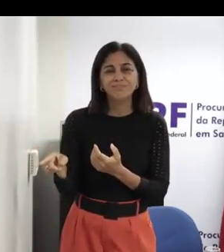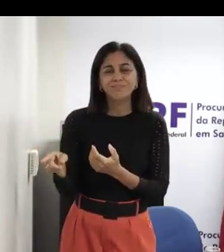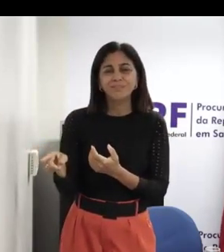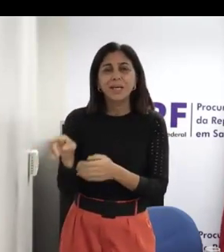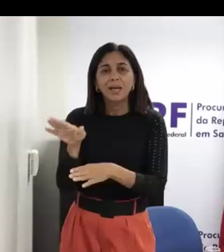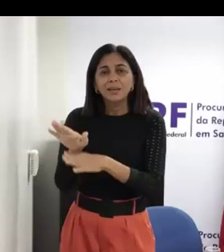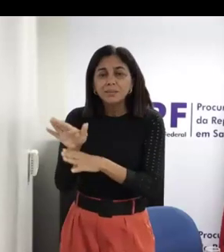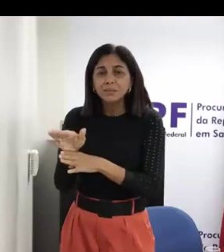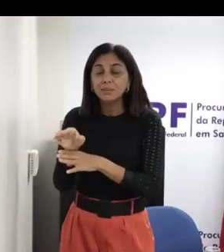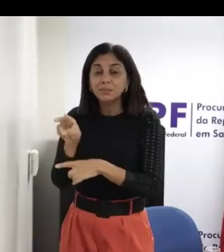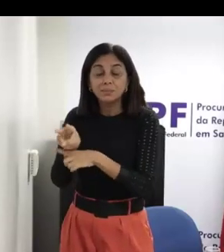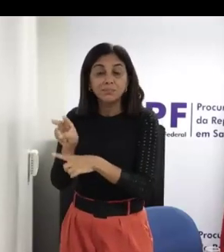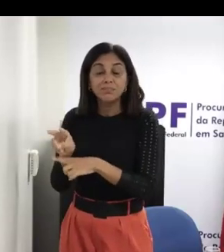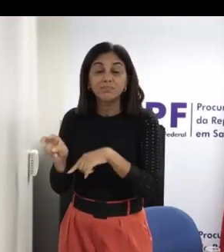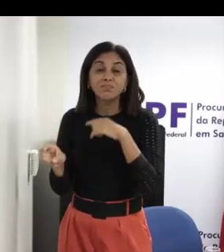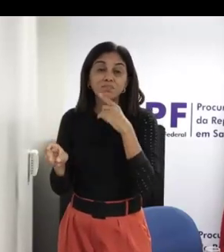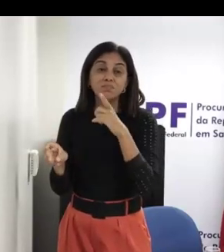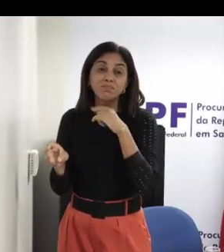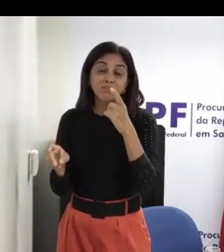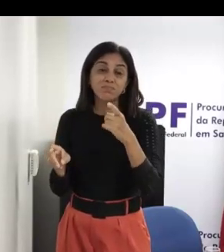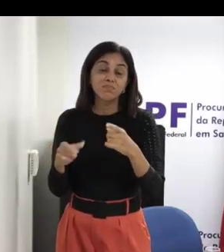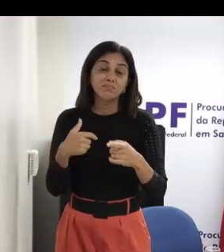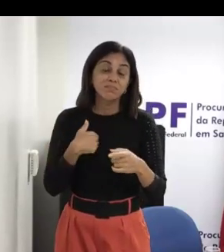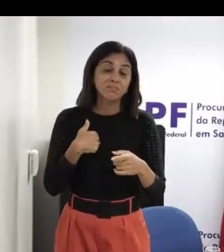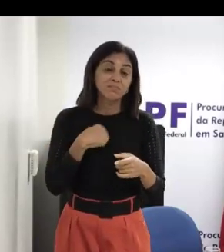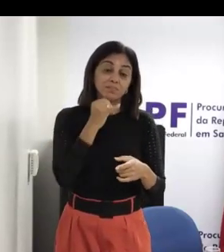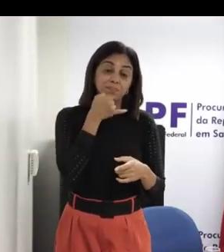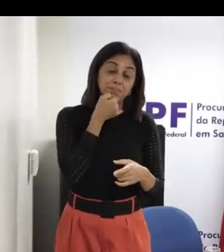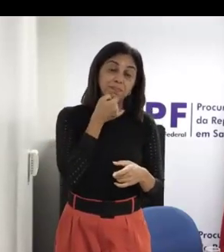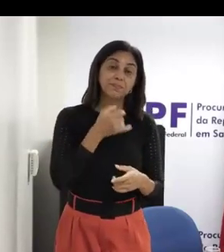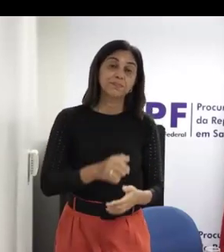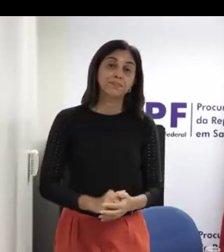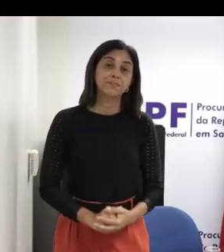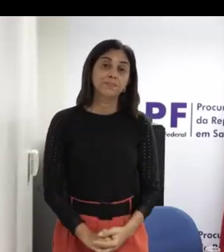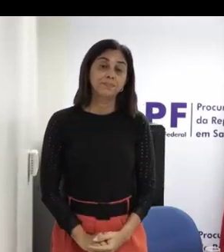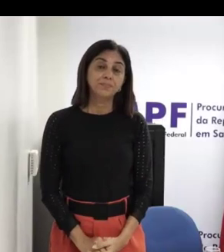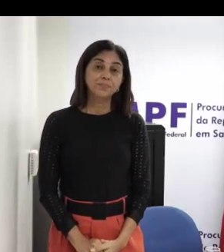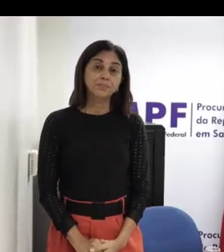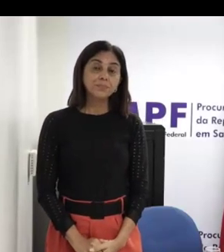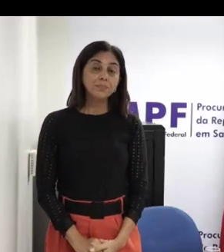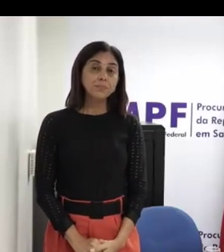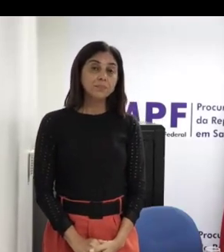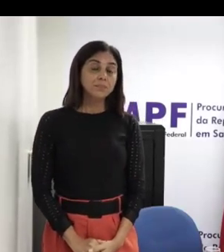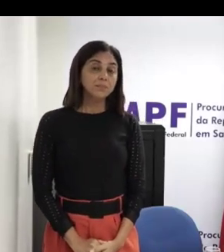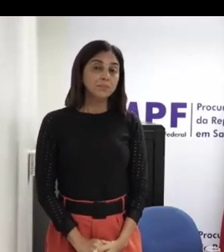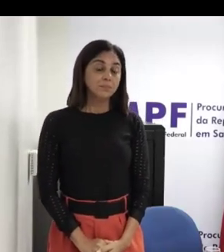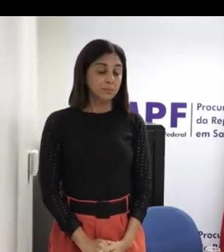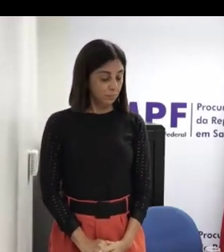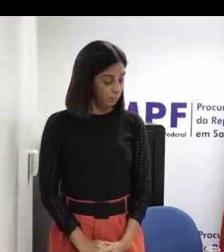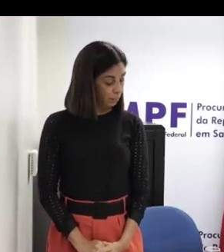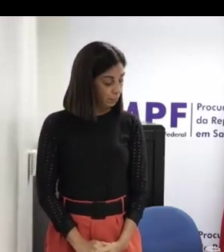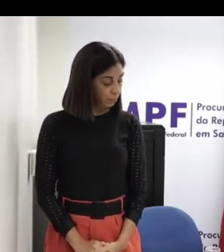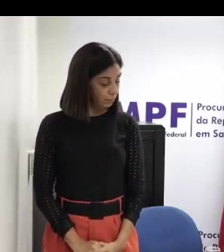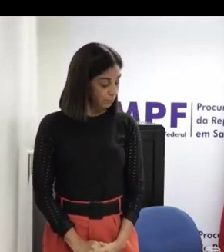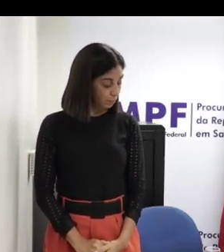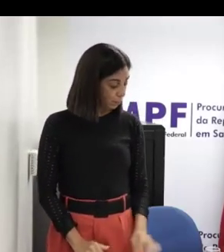de proteção vou passar pro Dr Cláudio eh a pergunta do senhor